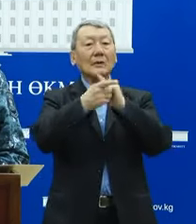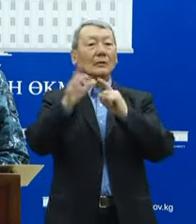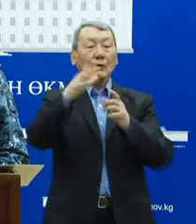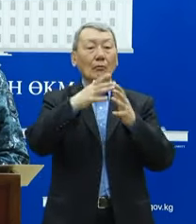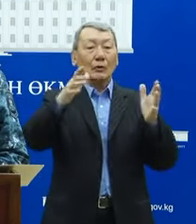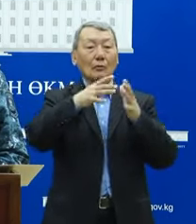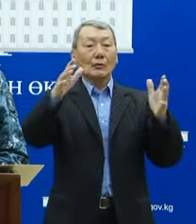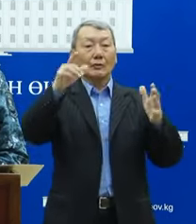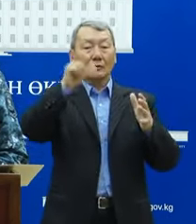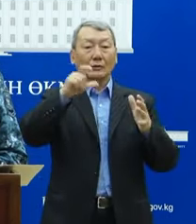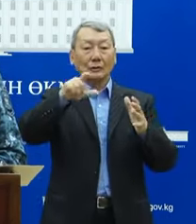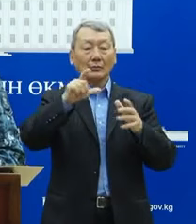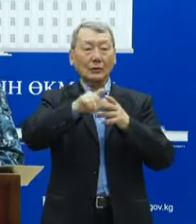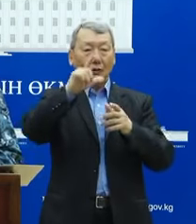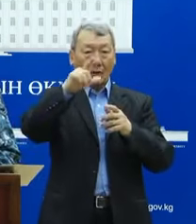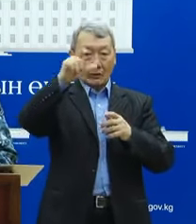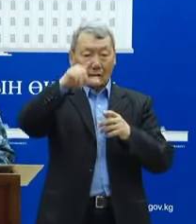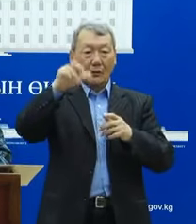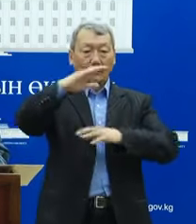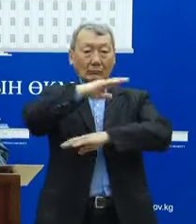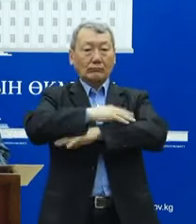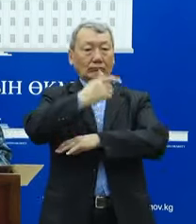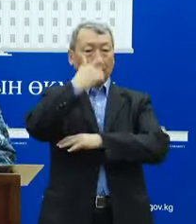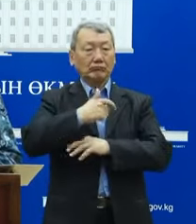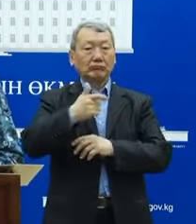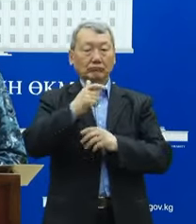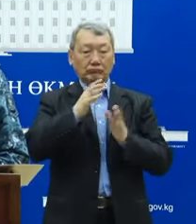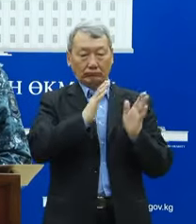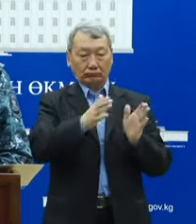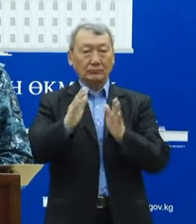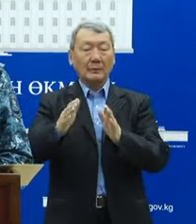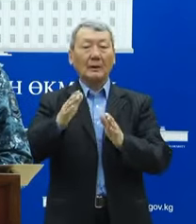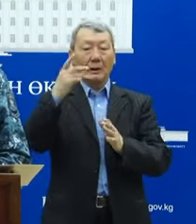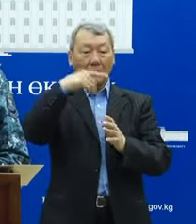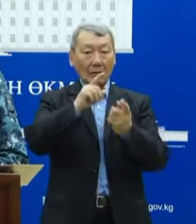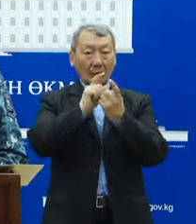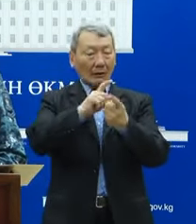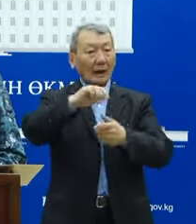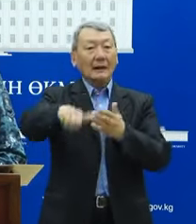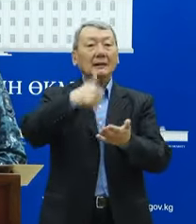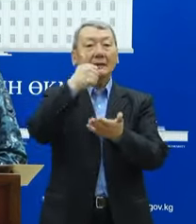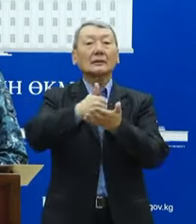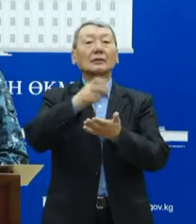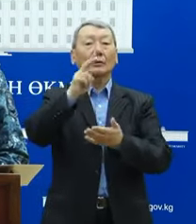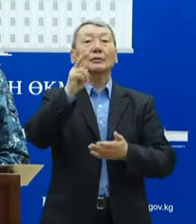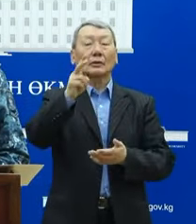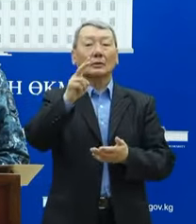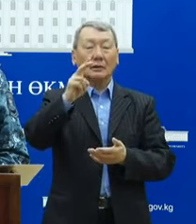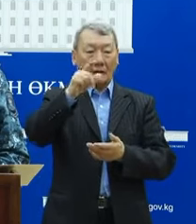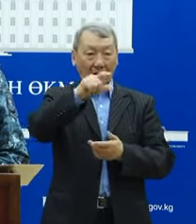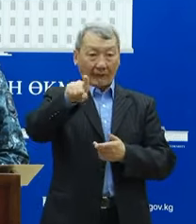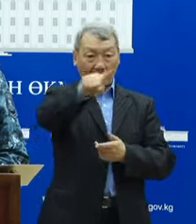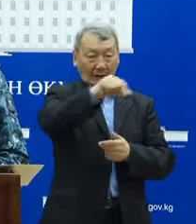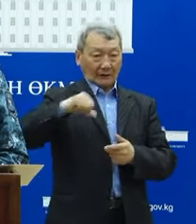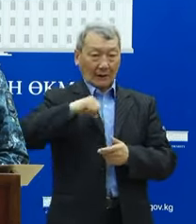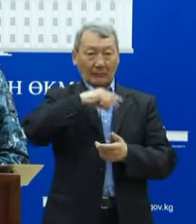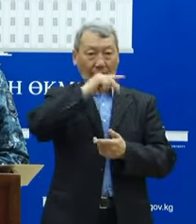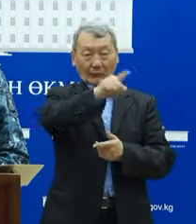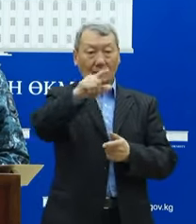все чаще замечается, как граждане соблюдают правила чрезвычайного положения. В этой борьбе самый главный игрок, конечно, каждый из